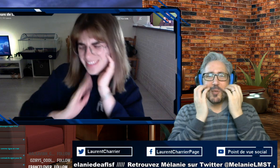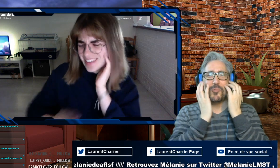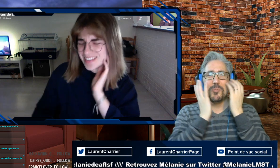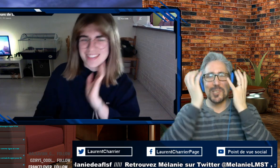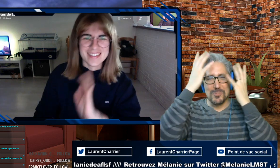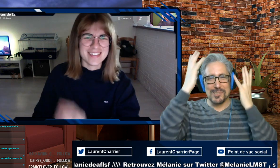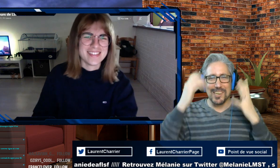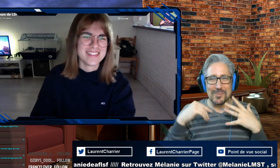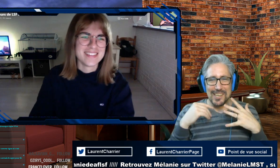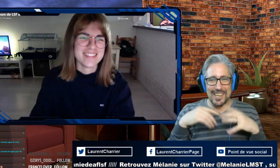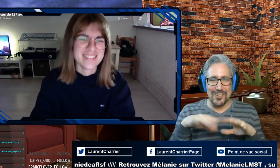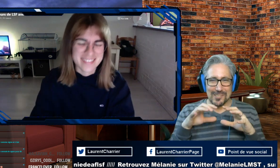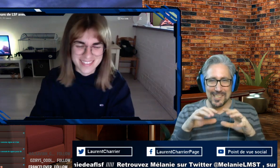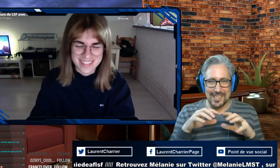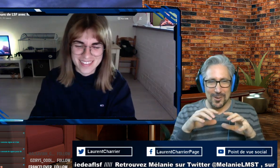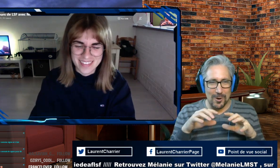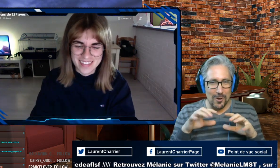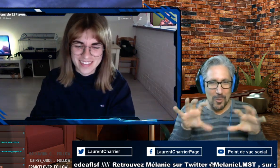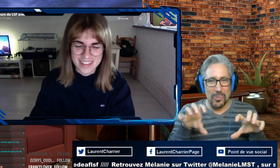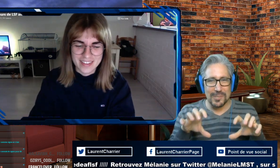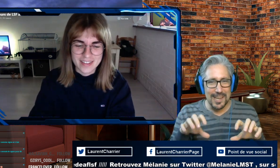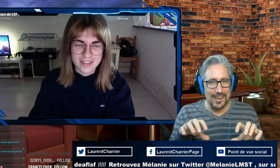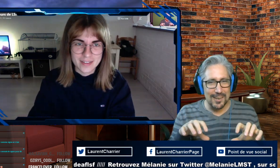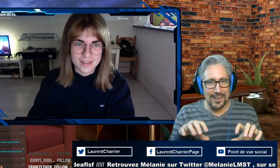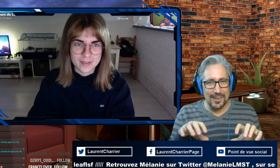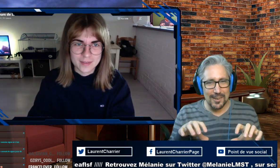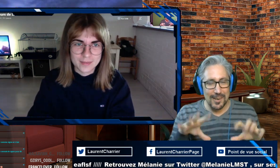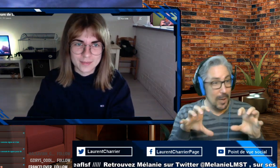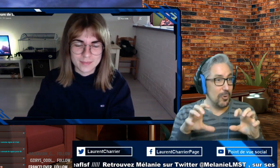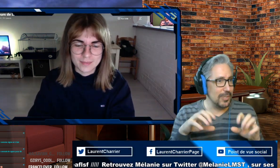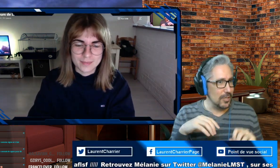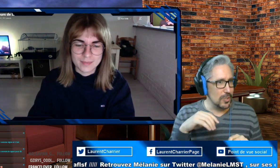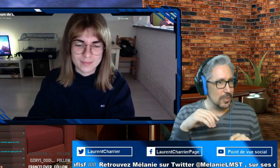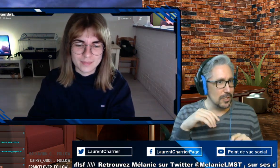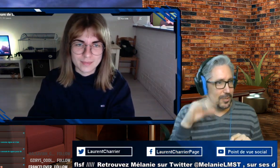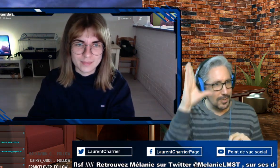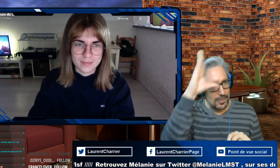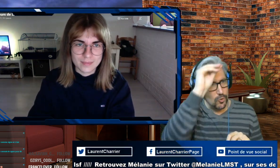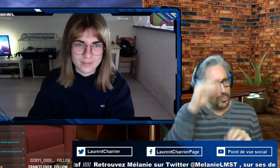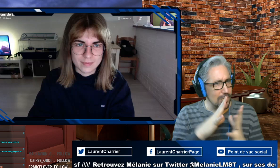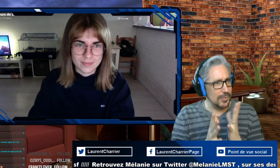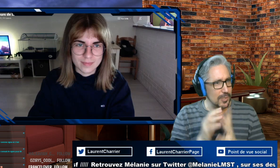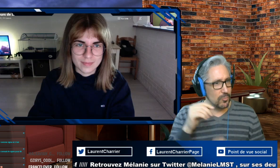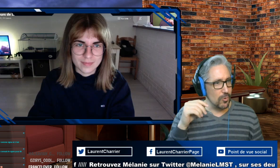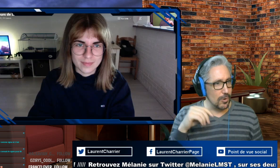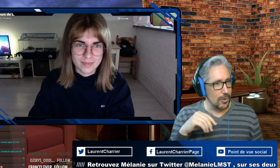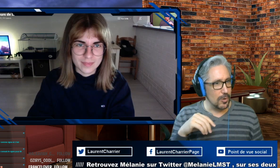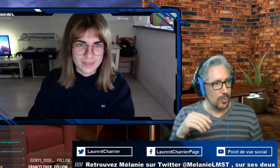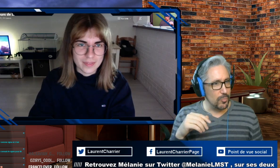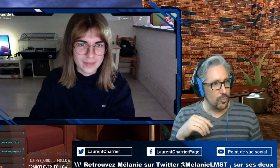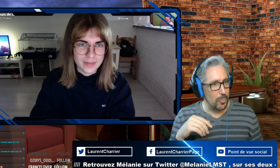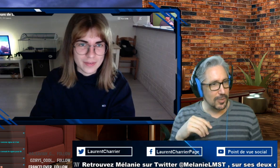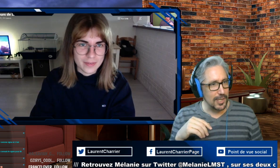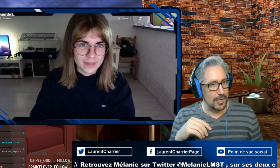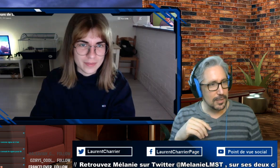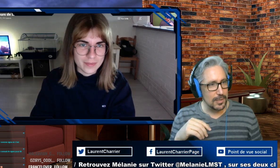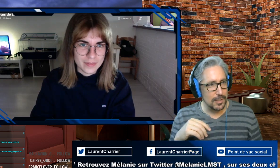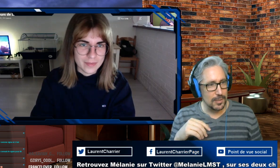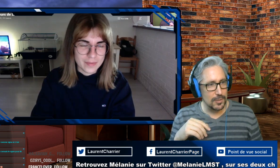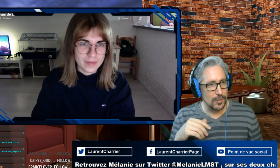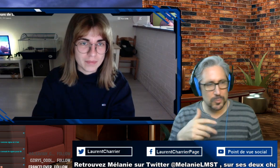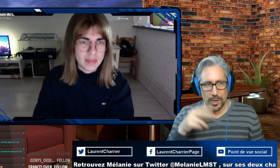Il y avait les plumes qui poussaient comme ça, et quand c'était en panthère, la panthère, j'ai oublié le signe pour